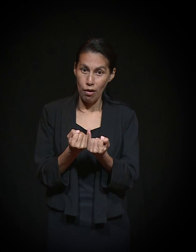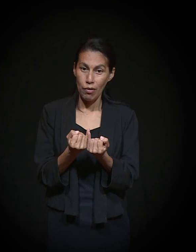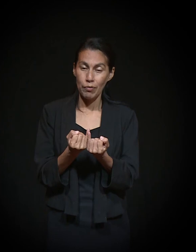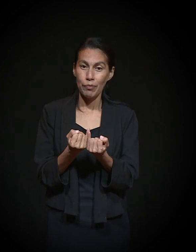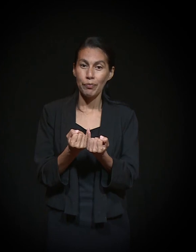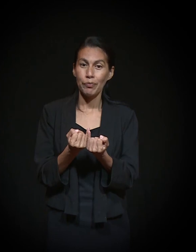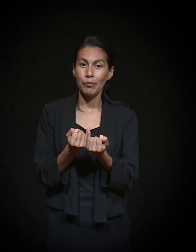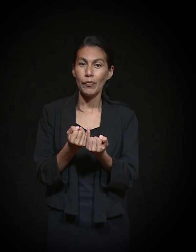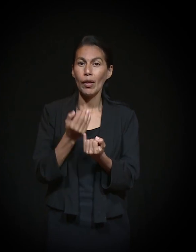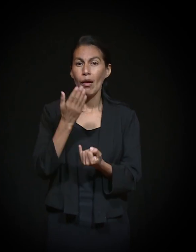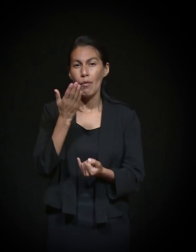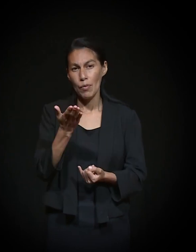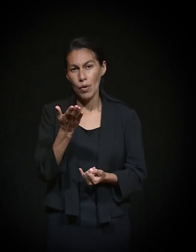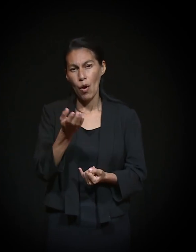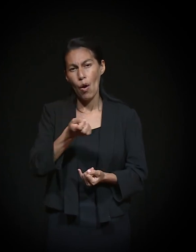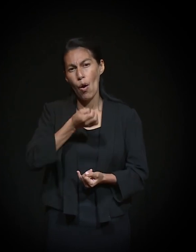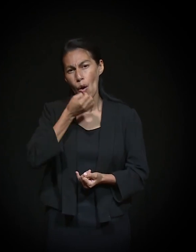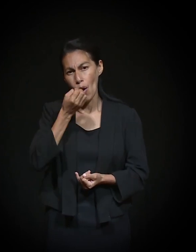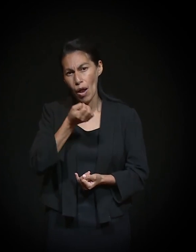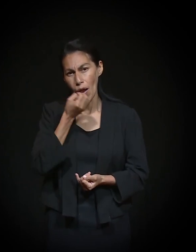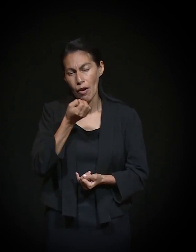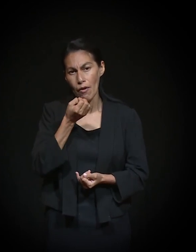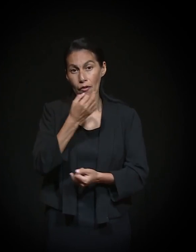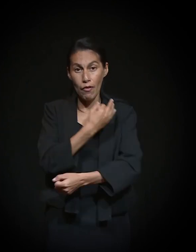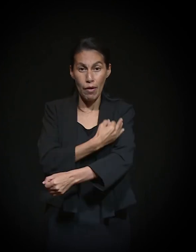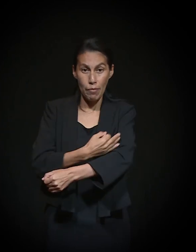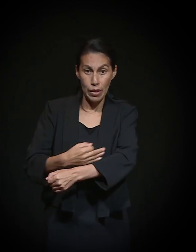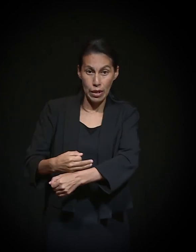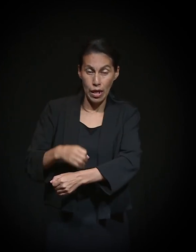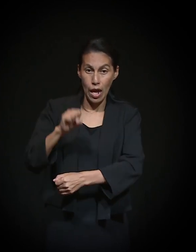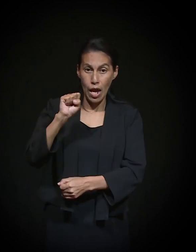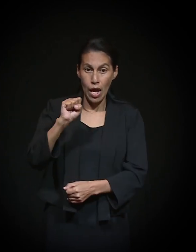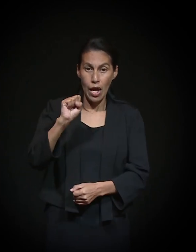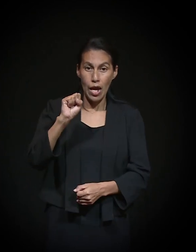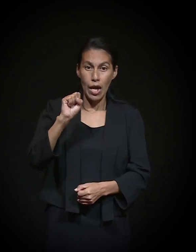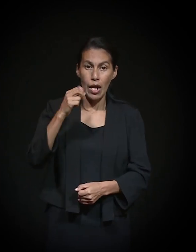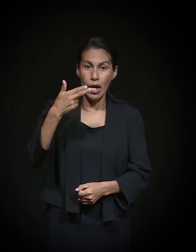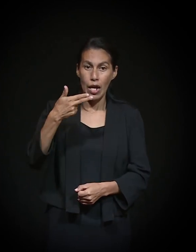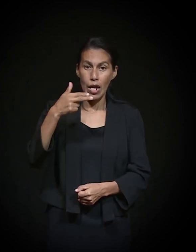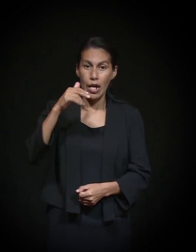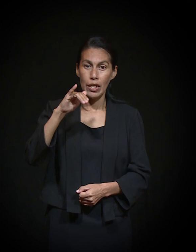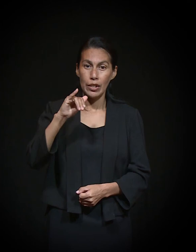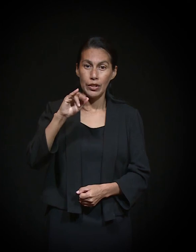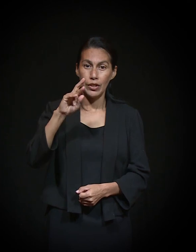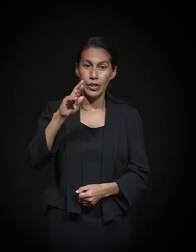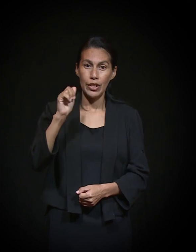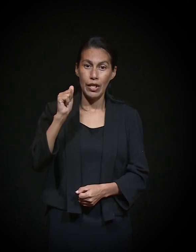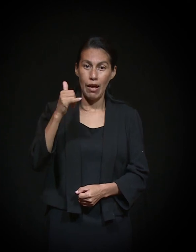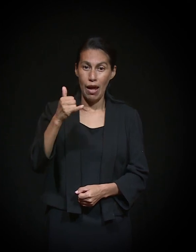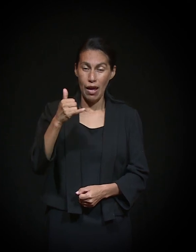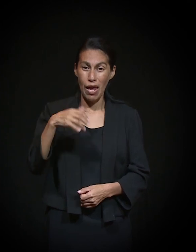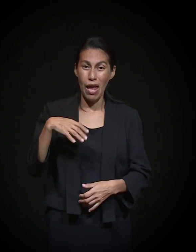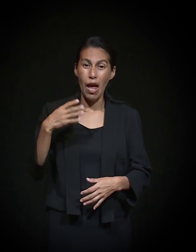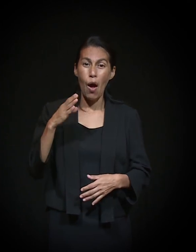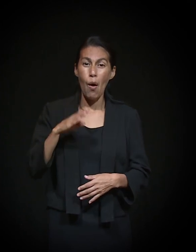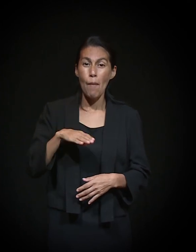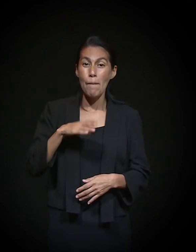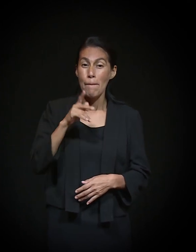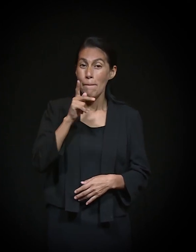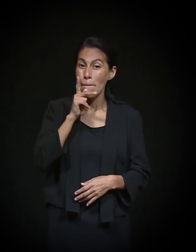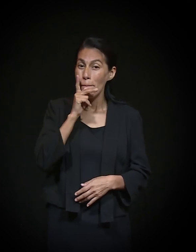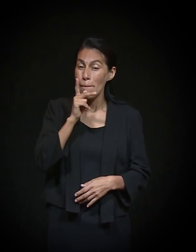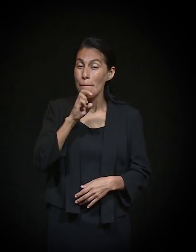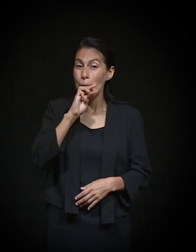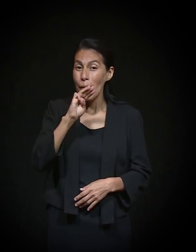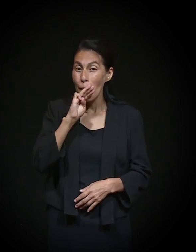También les pido que oremos por la familia Ciudad porque murió la mamá del